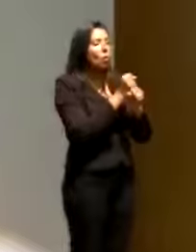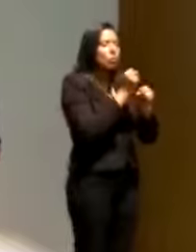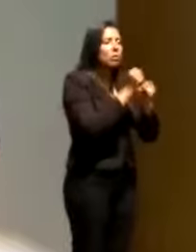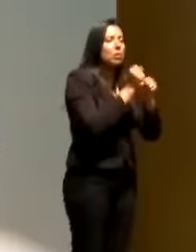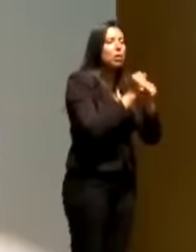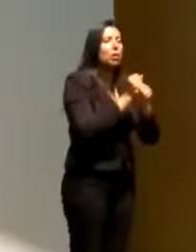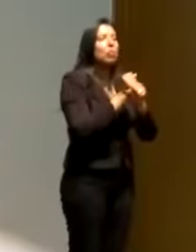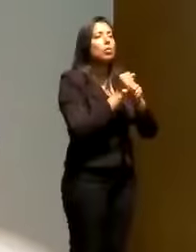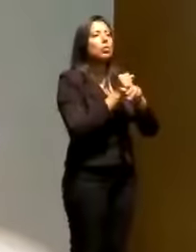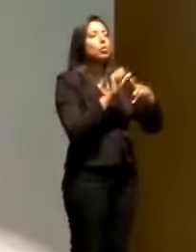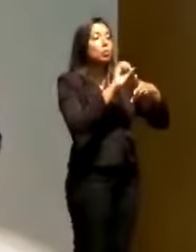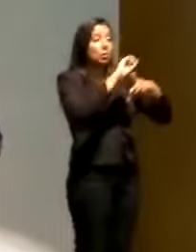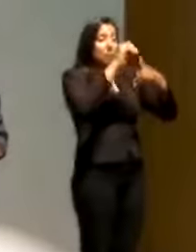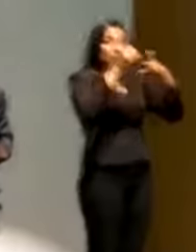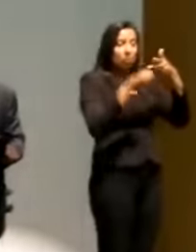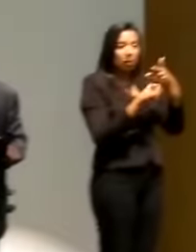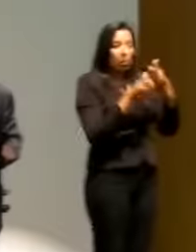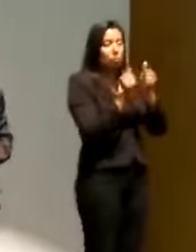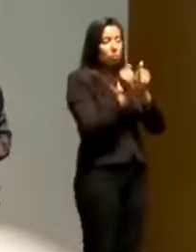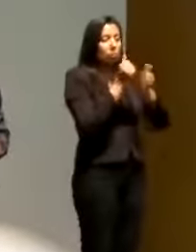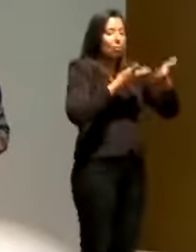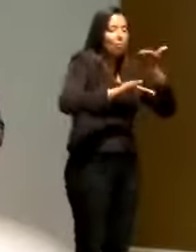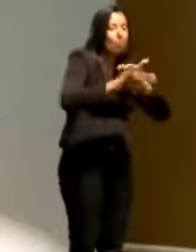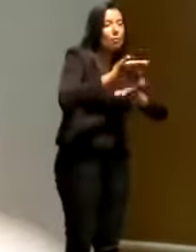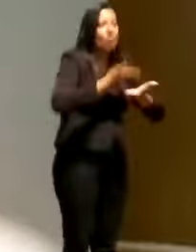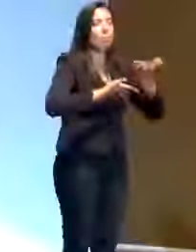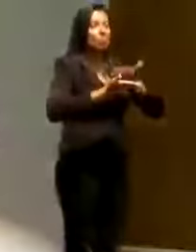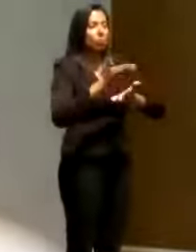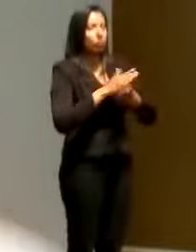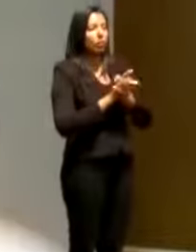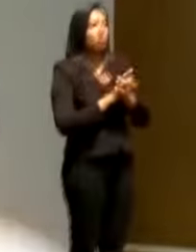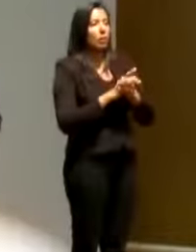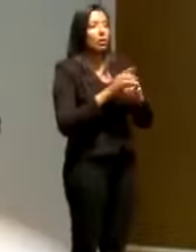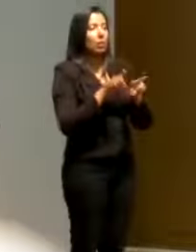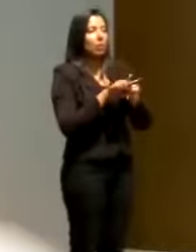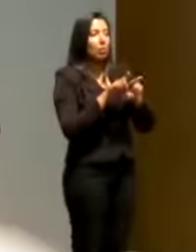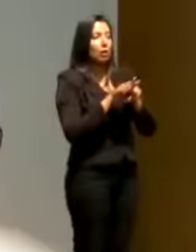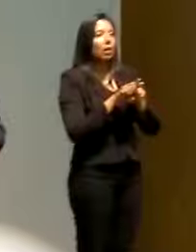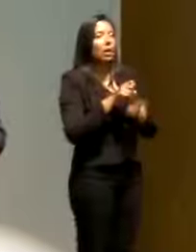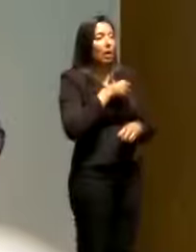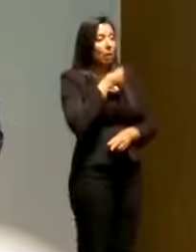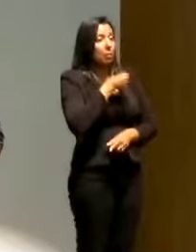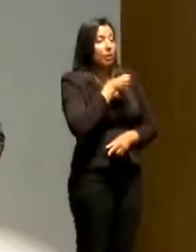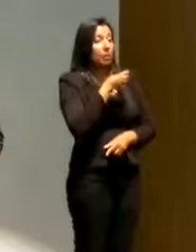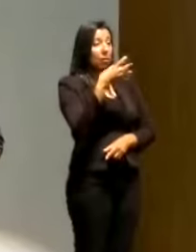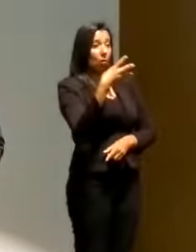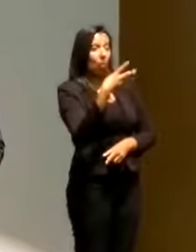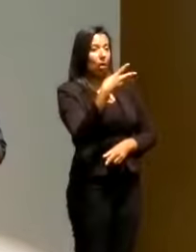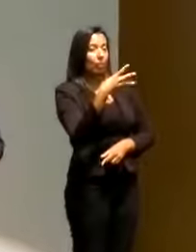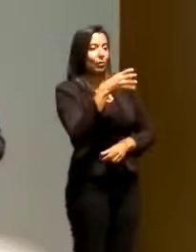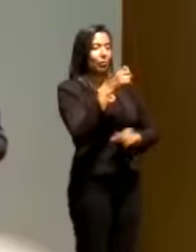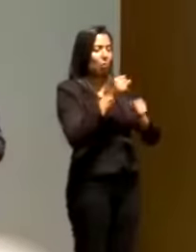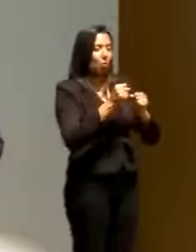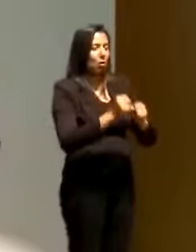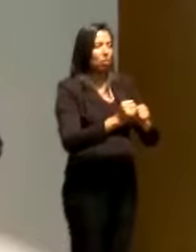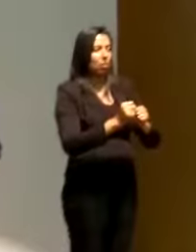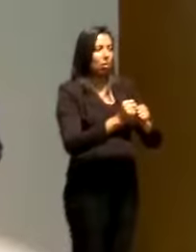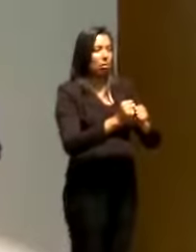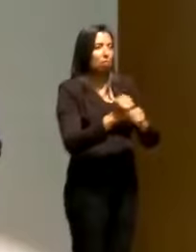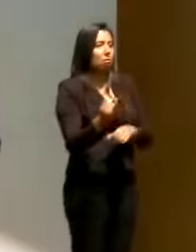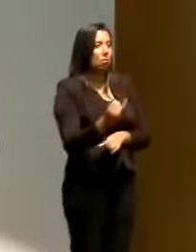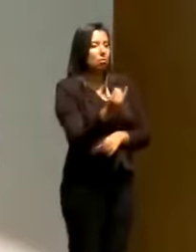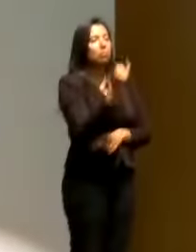A imprensa, que é o quarto poder, tem um papel fundamental no esclarecimento das questões que estão à